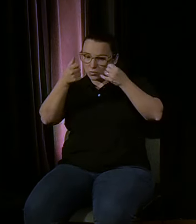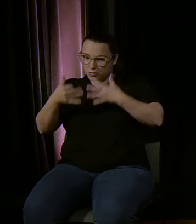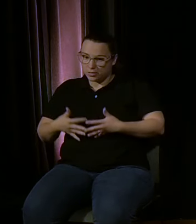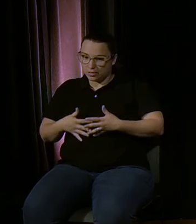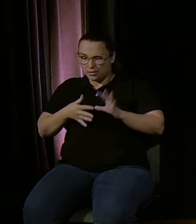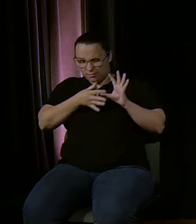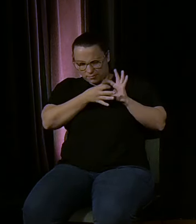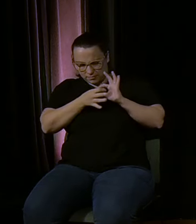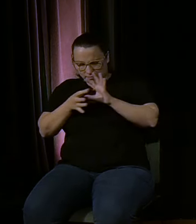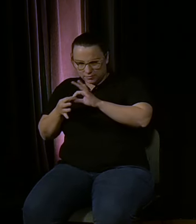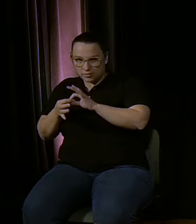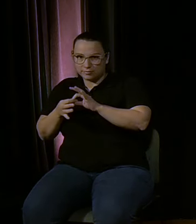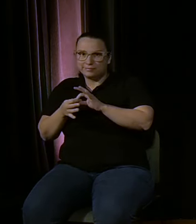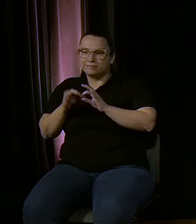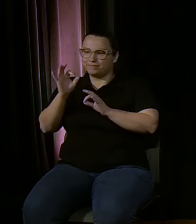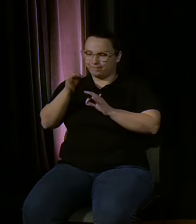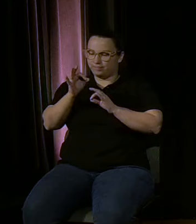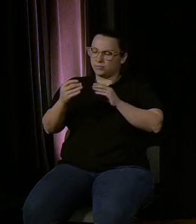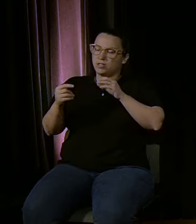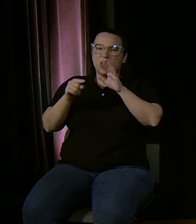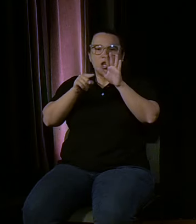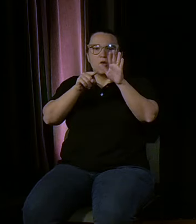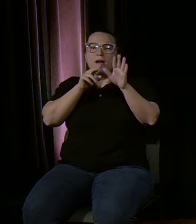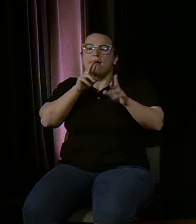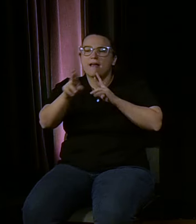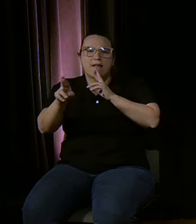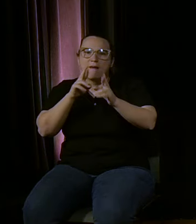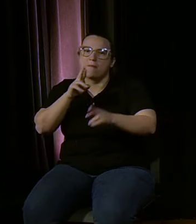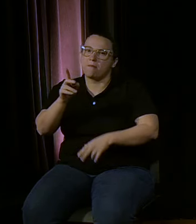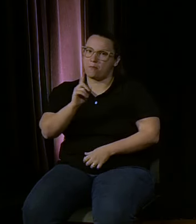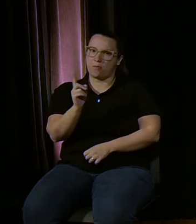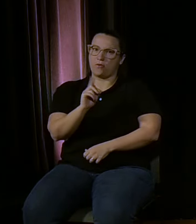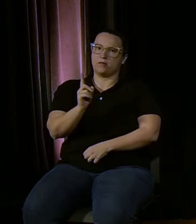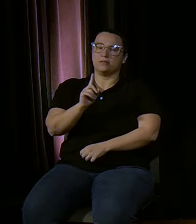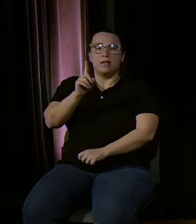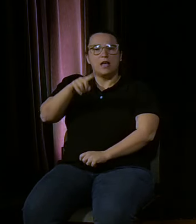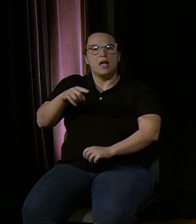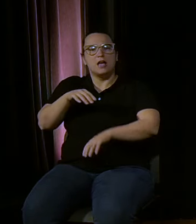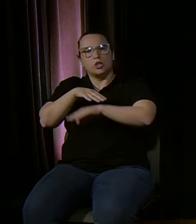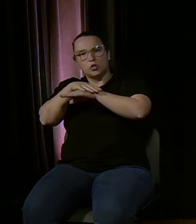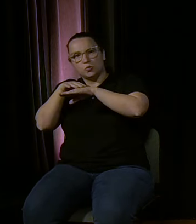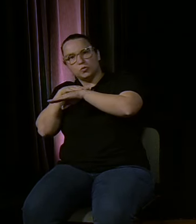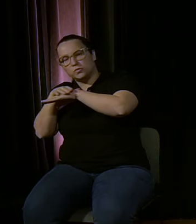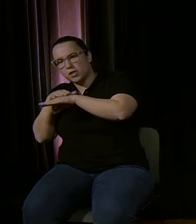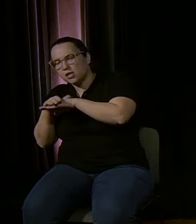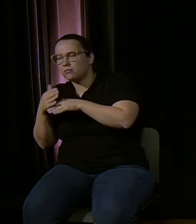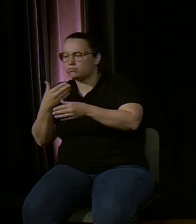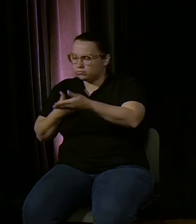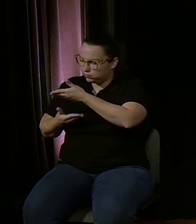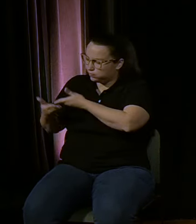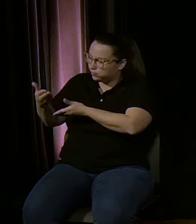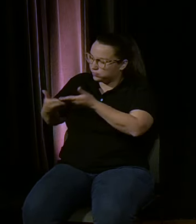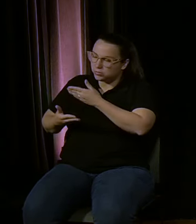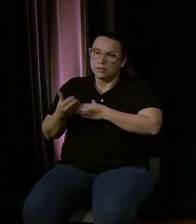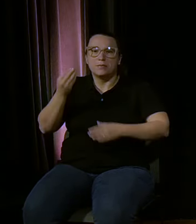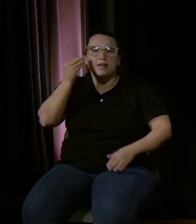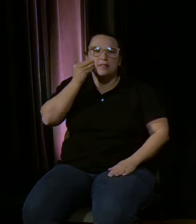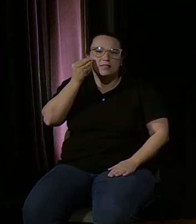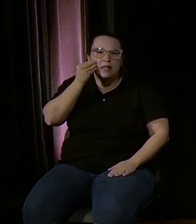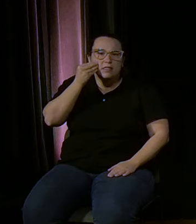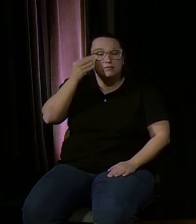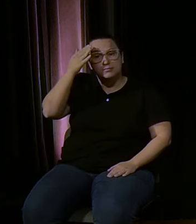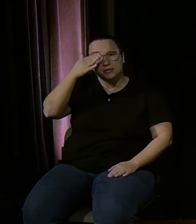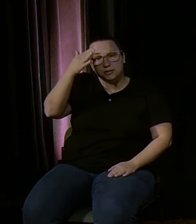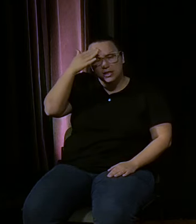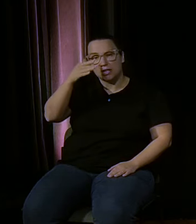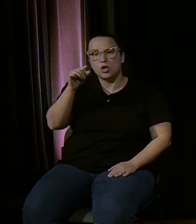não são respostas, acho que está muito mais em realmente conversar, dialogar, para tentar entender também